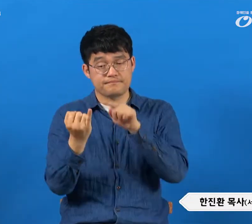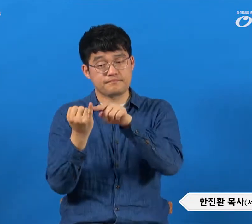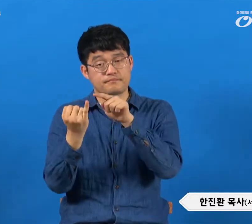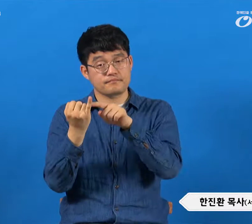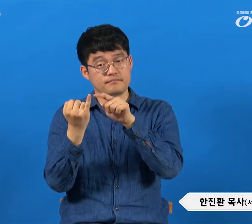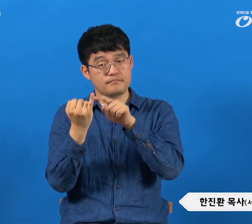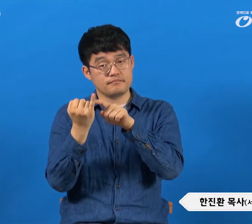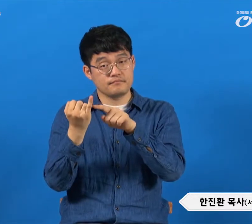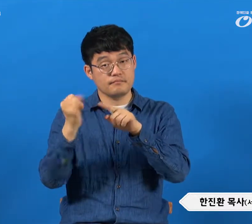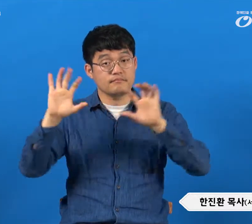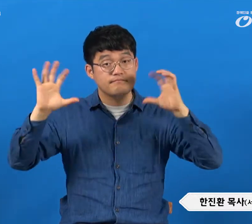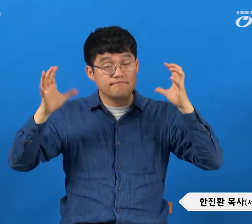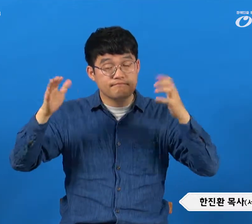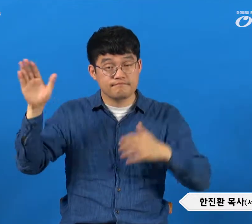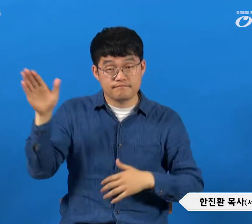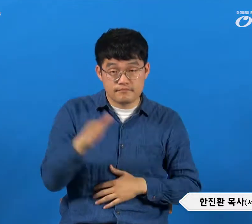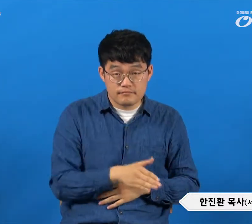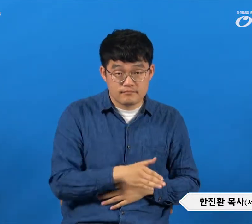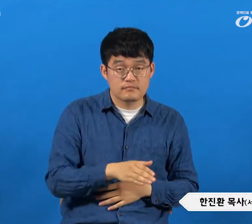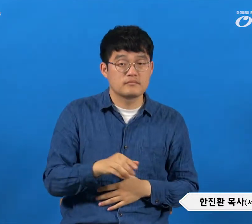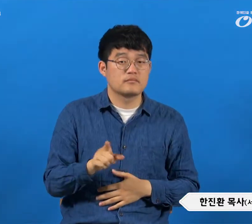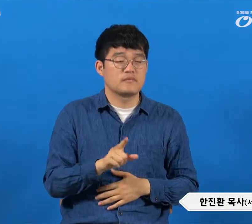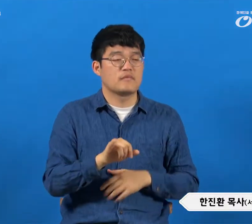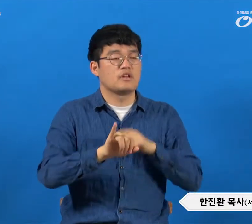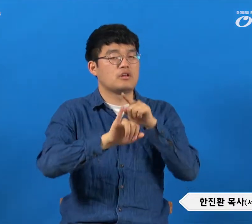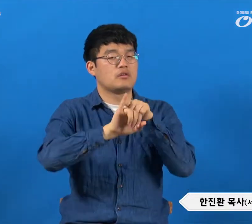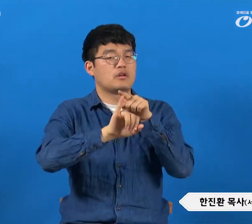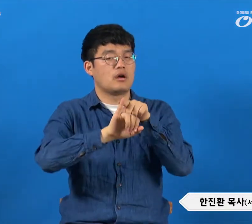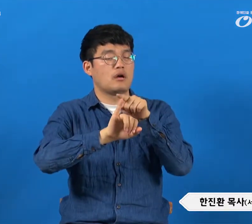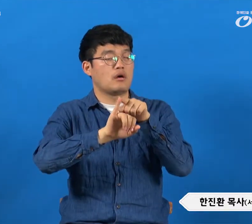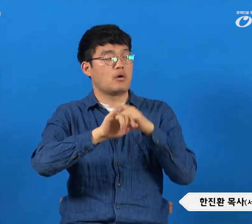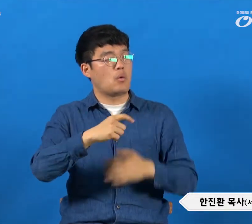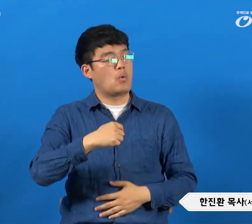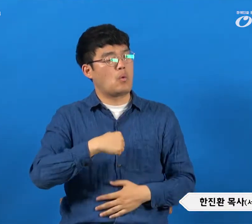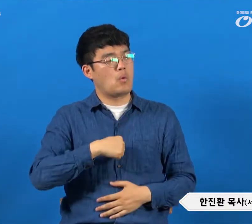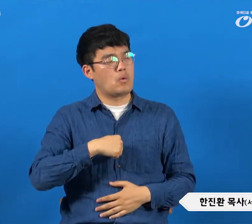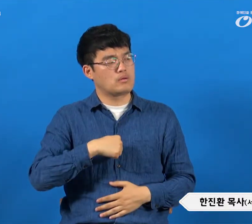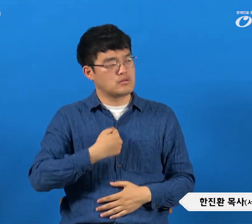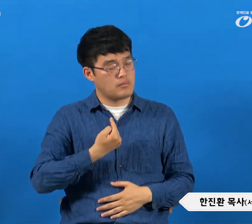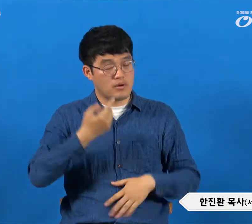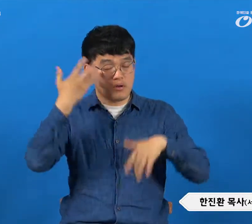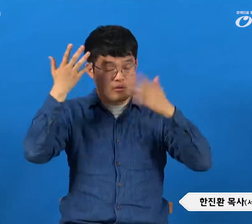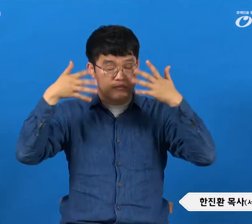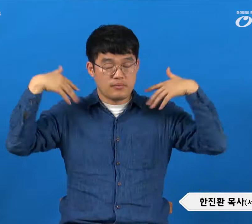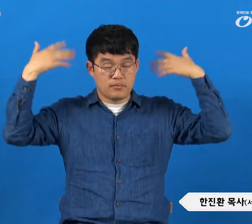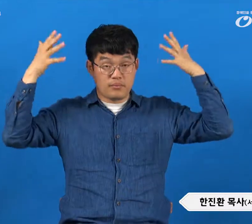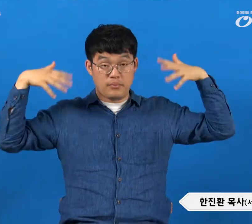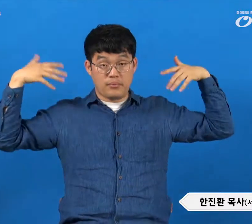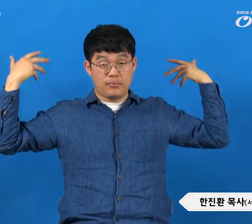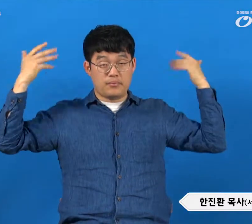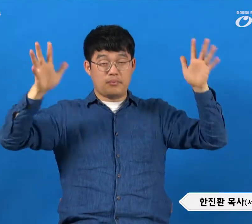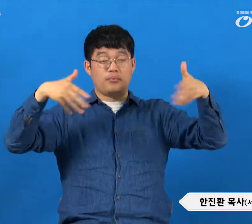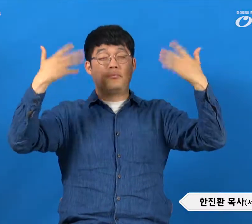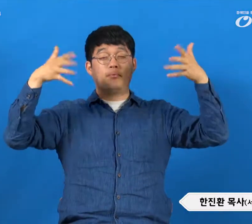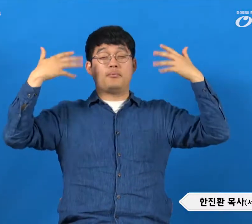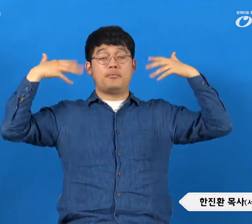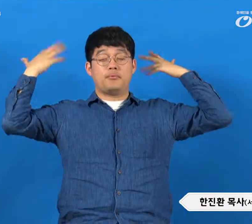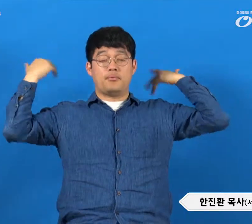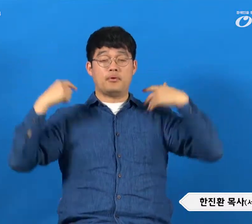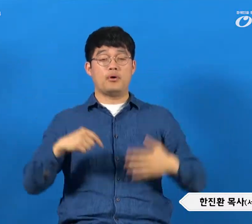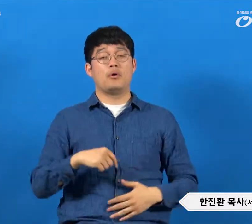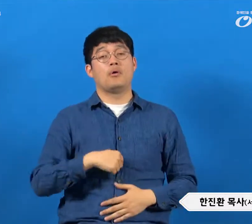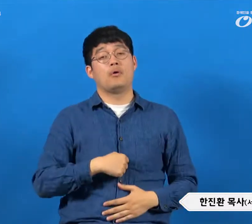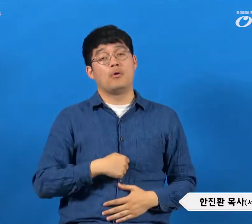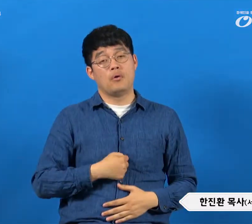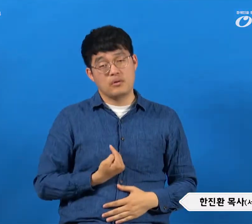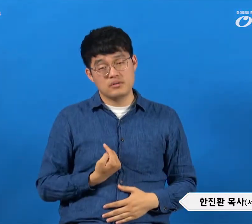어릴 때부터 어떤 여자가 홀로 이 머리를 바람에 휘날리면서 혼자